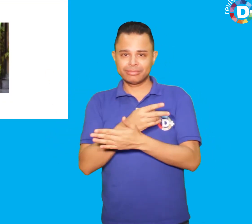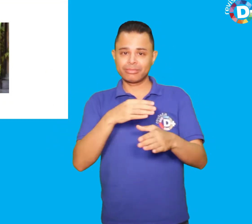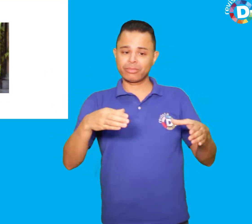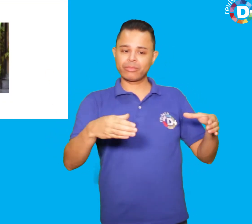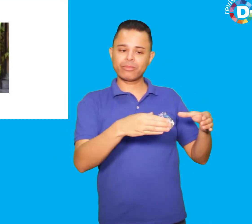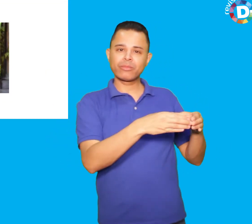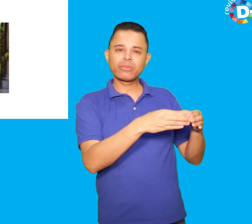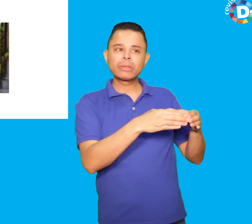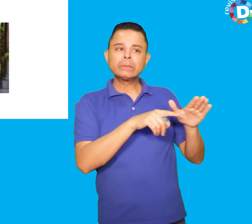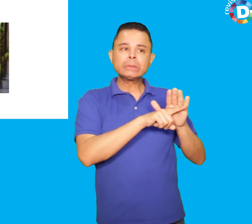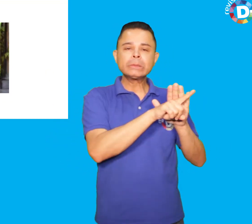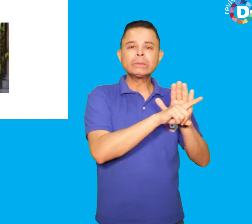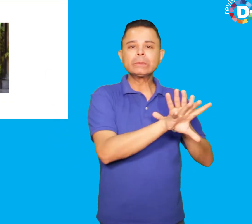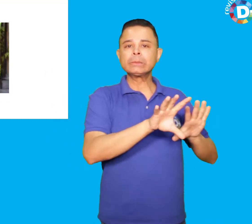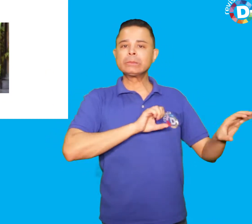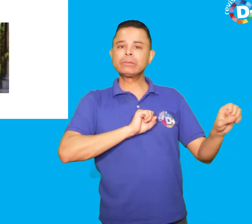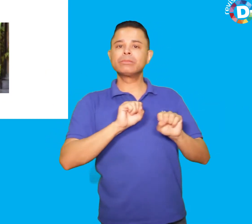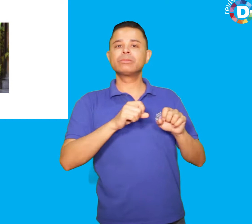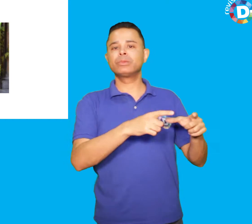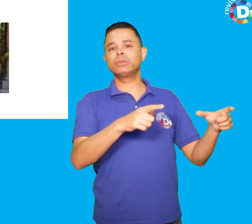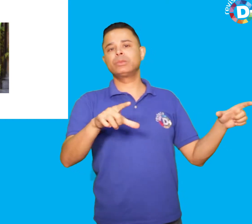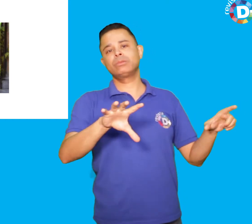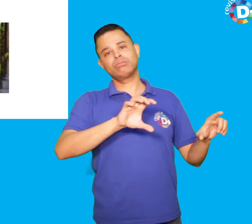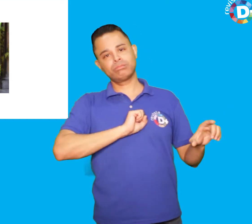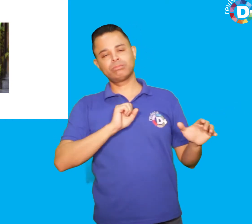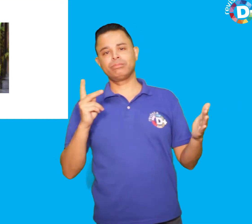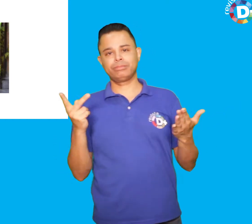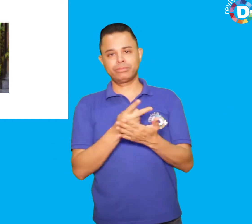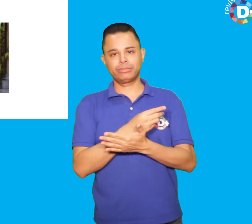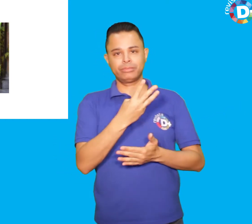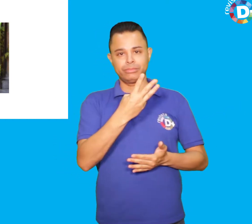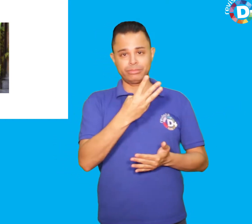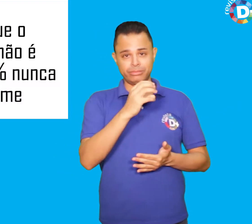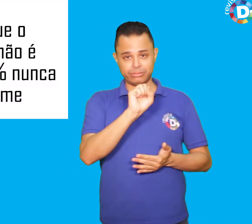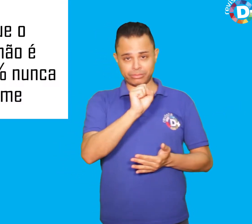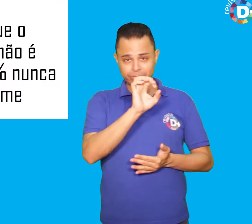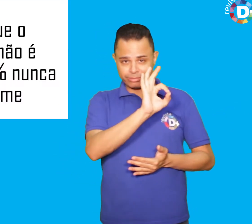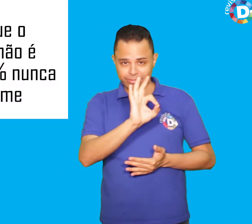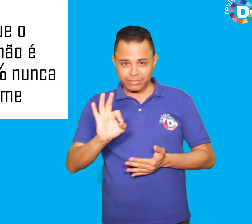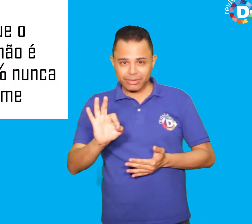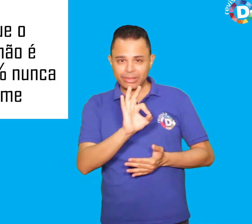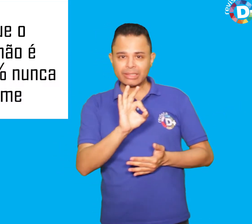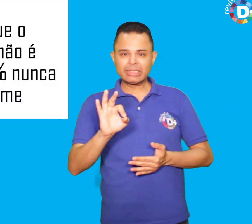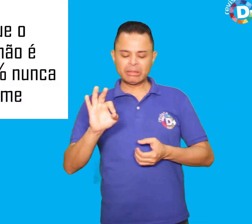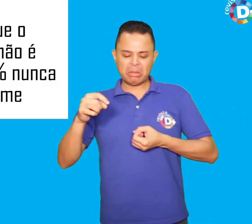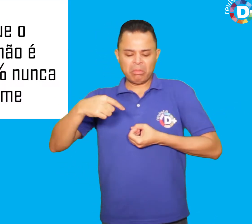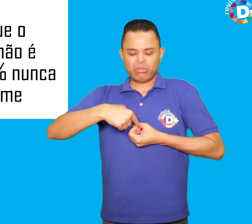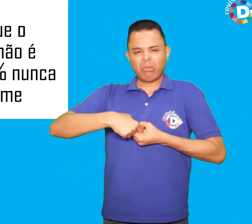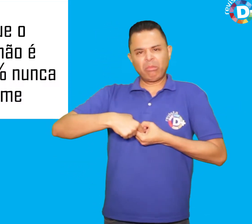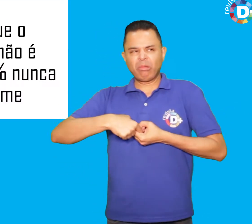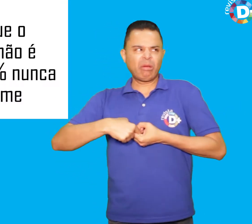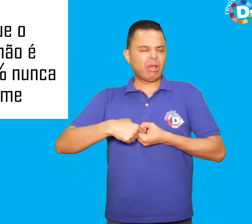maior risco de ter a doença, 38% acham que o procedimento não é necessário.